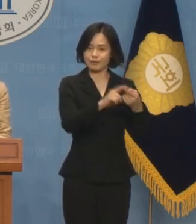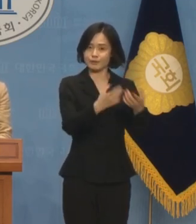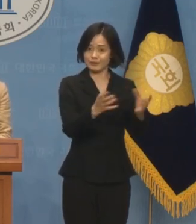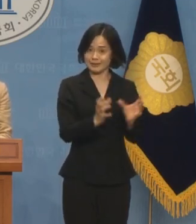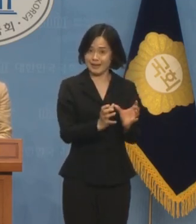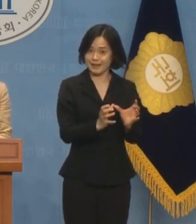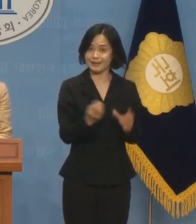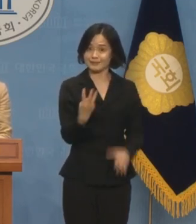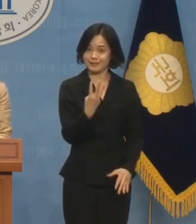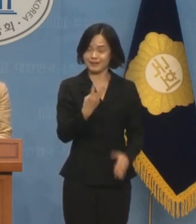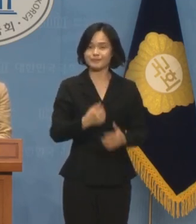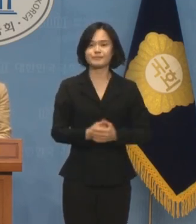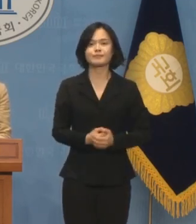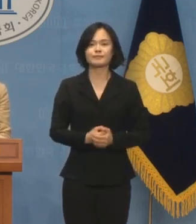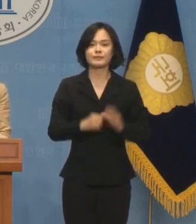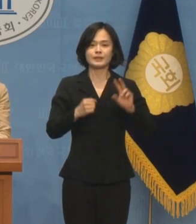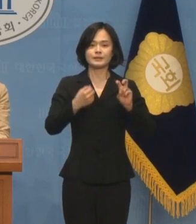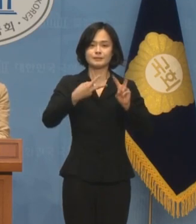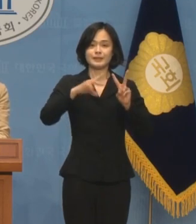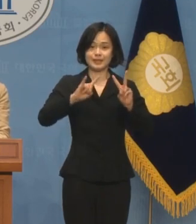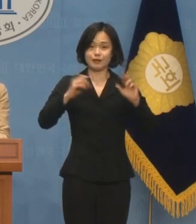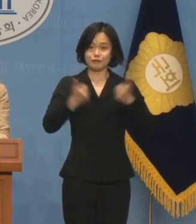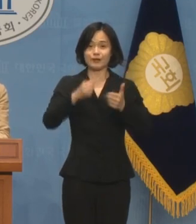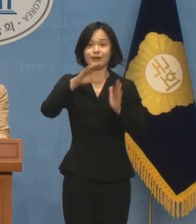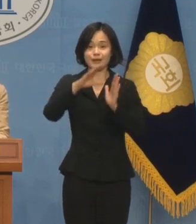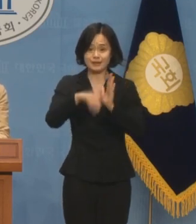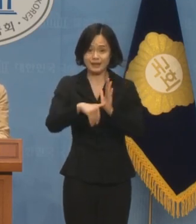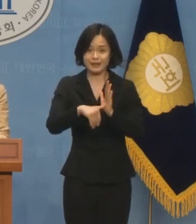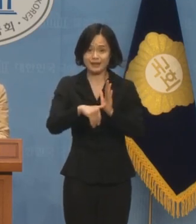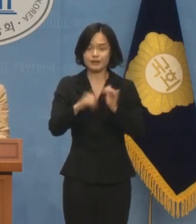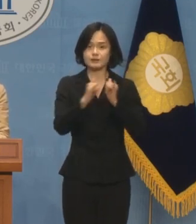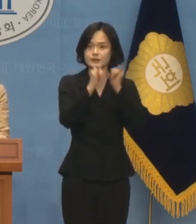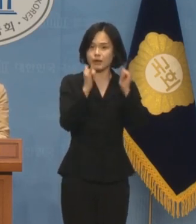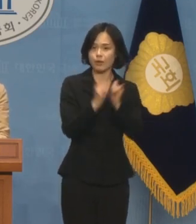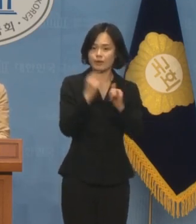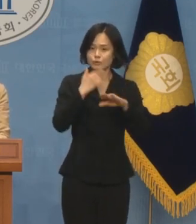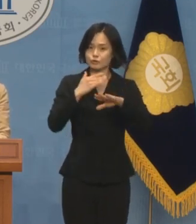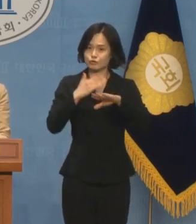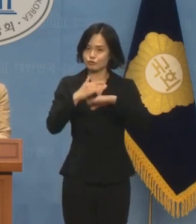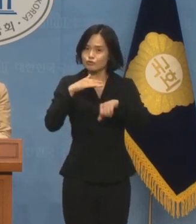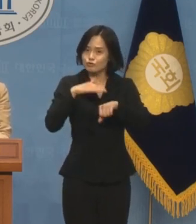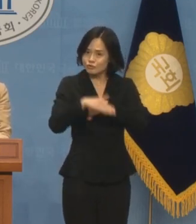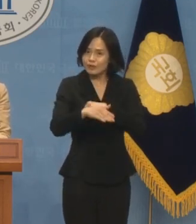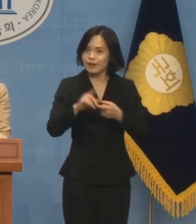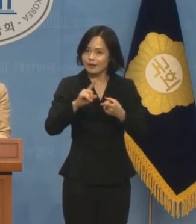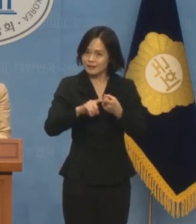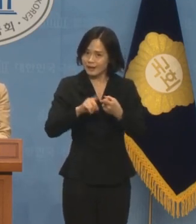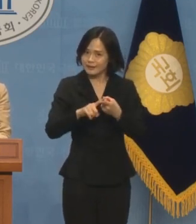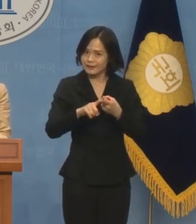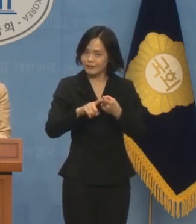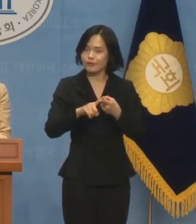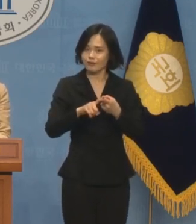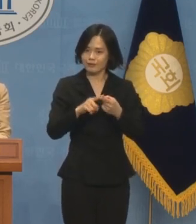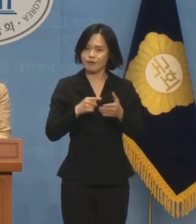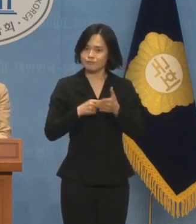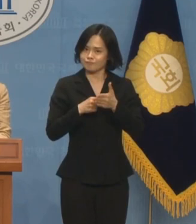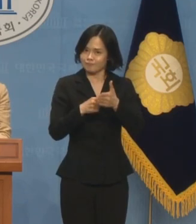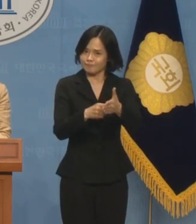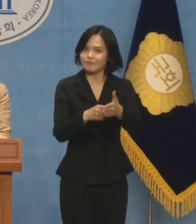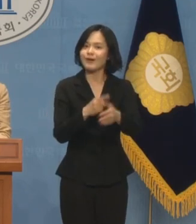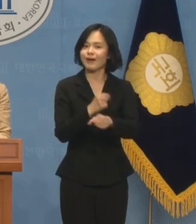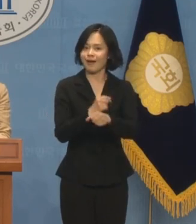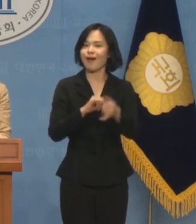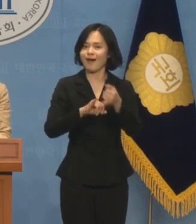정치개혁을 포함한 사회 경제 민주주의 전분야의 개혁을 추동하고 범민주 진보 세력의